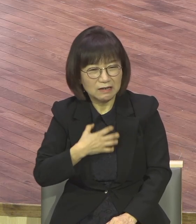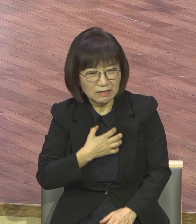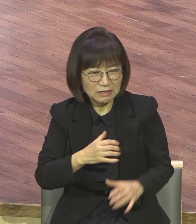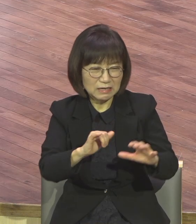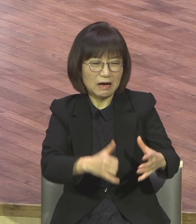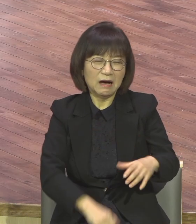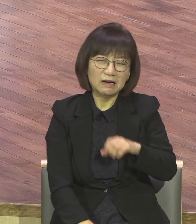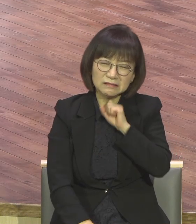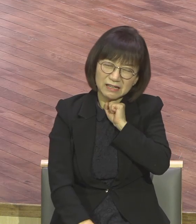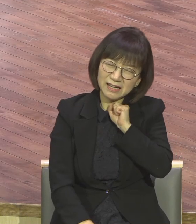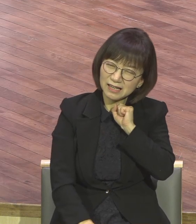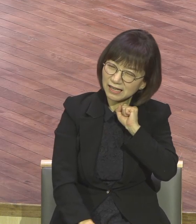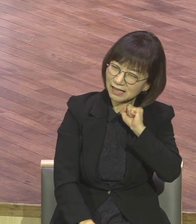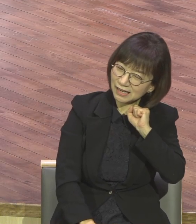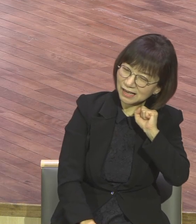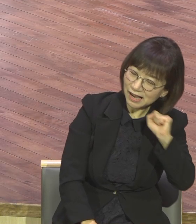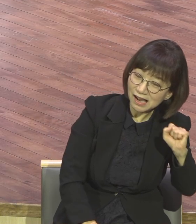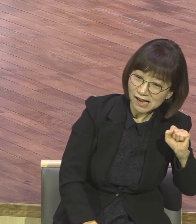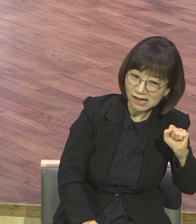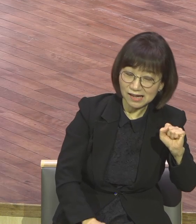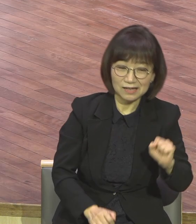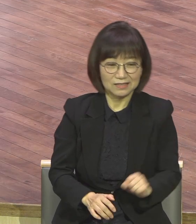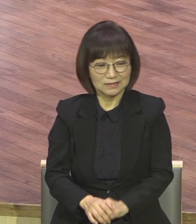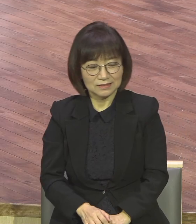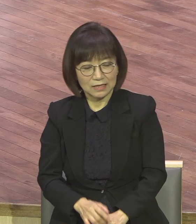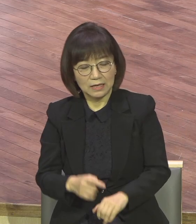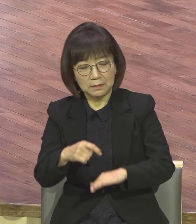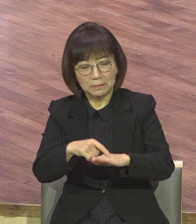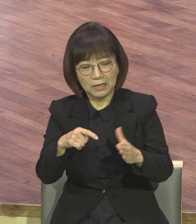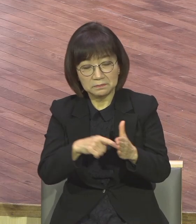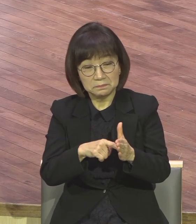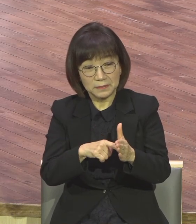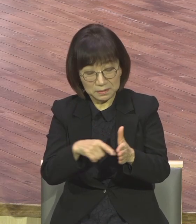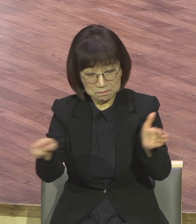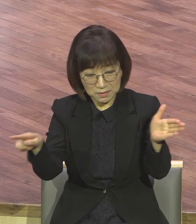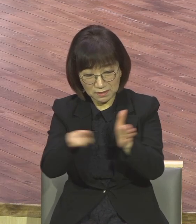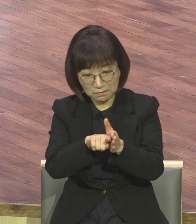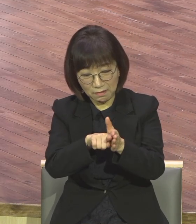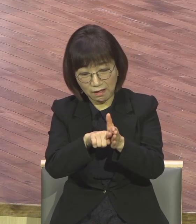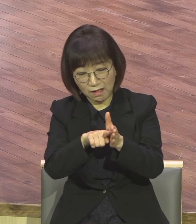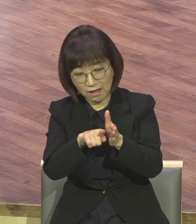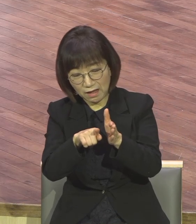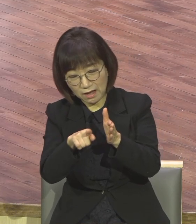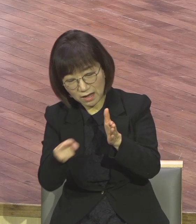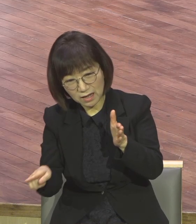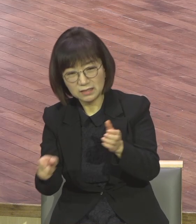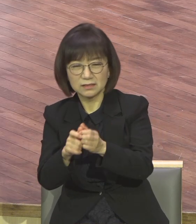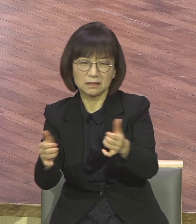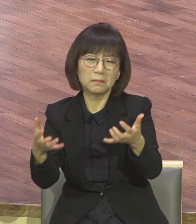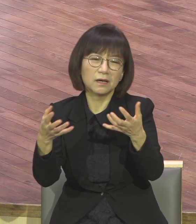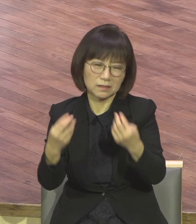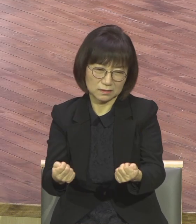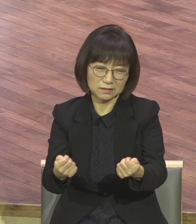저리 휘말려서 정말로 흔들리는 성도들이 너무나 많다.